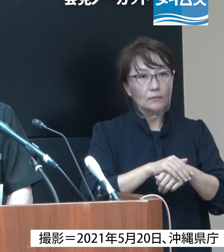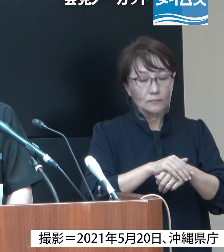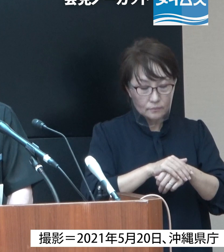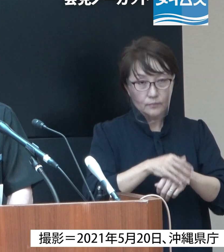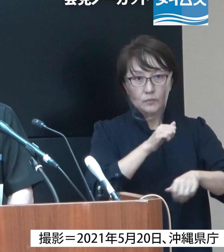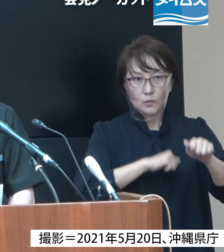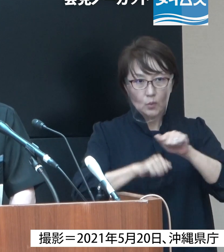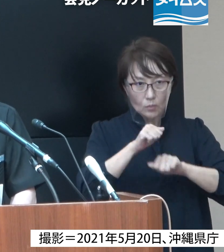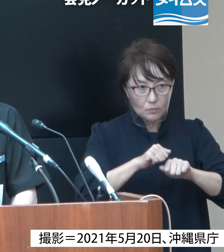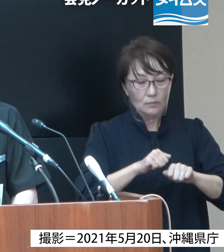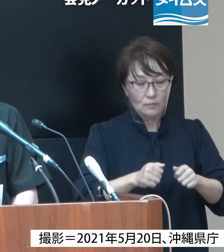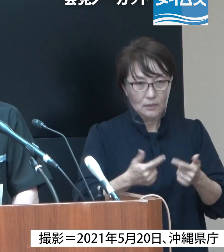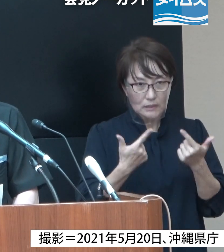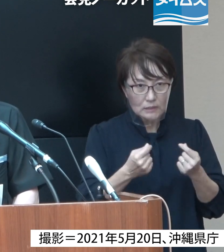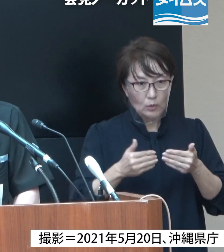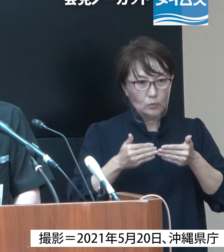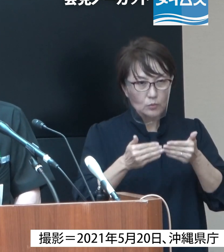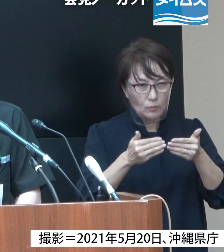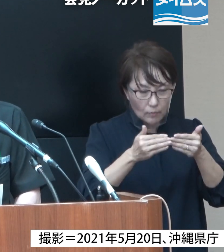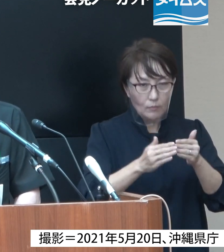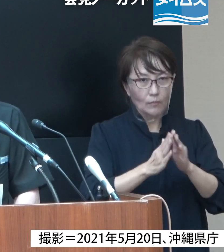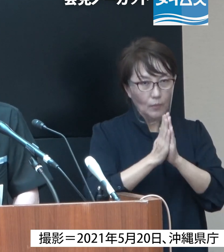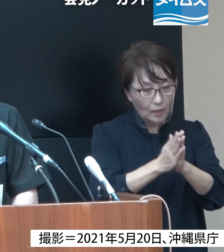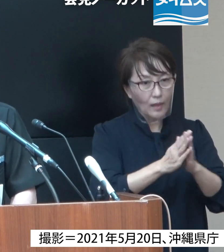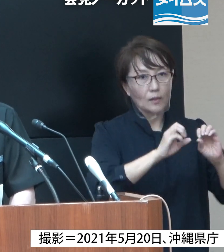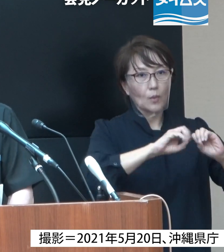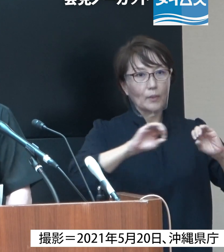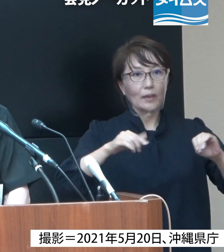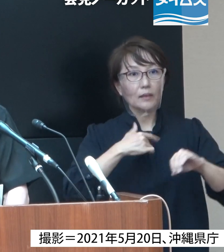りと進めていただきたいということを呼びかけたいと思います。